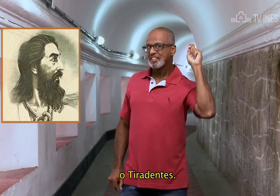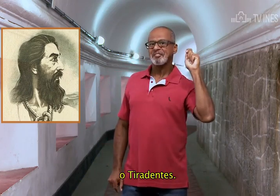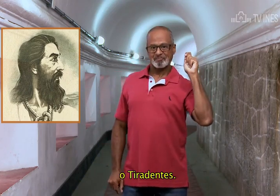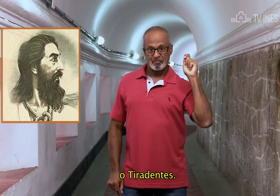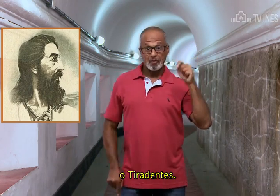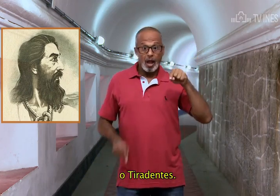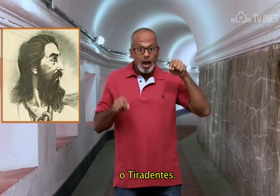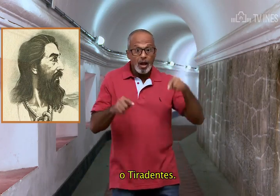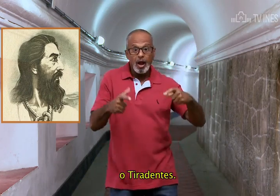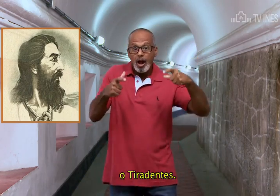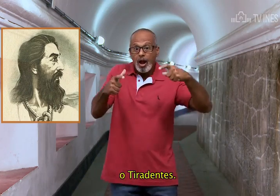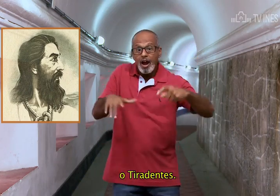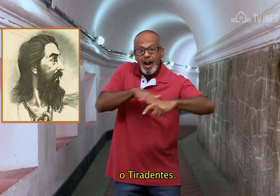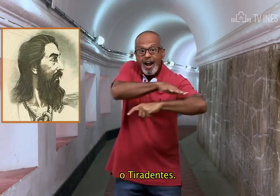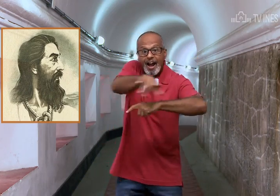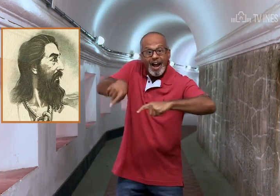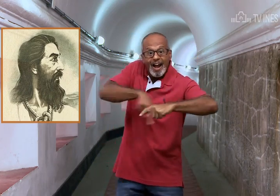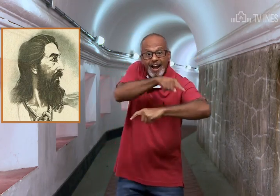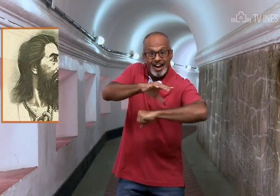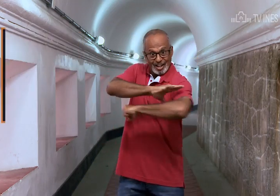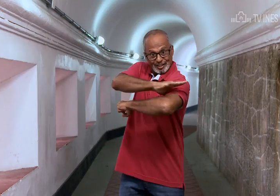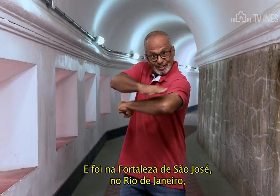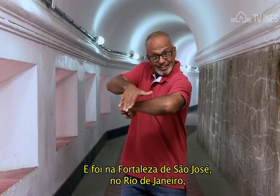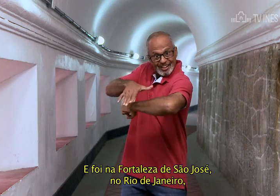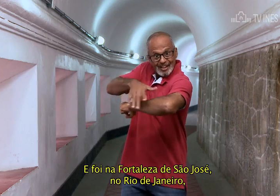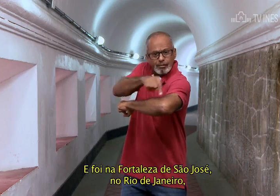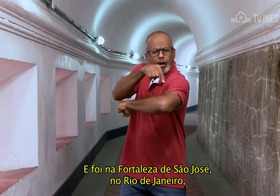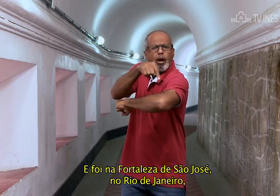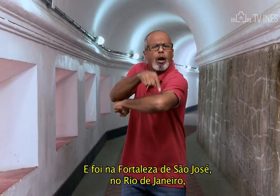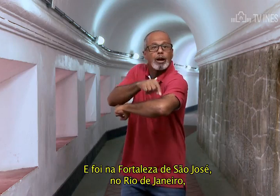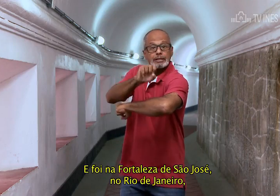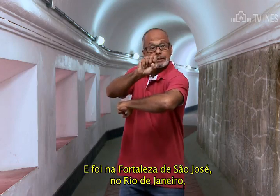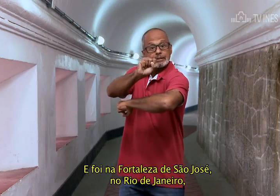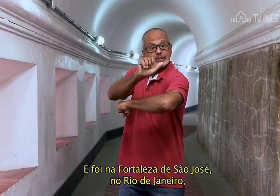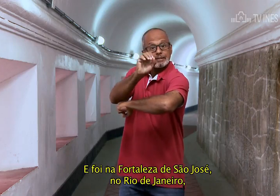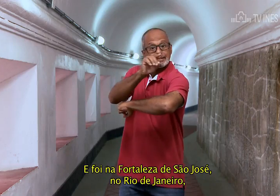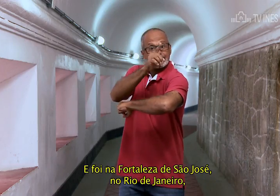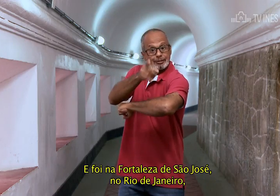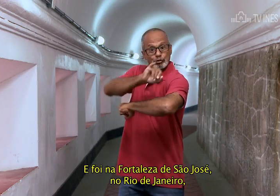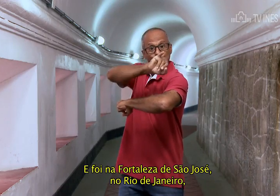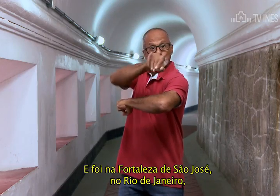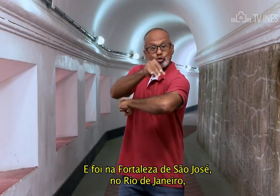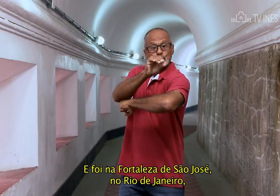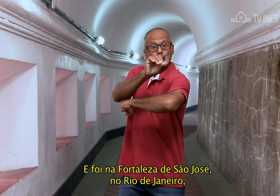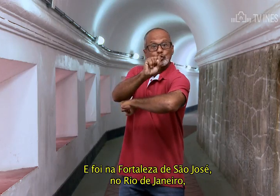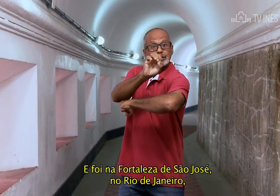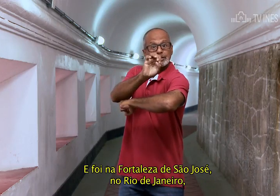O Tiradentes. E foi na fortaleza de São José,